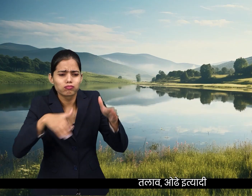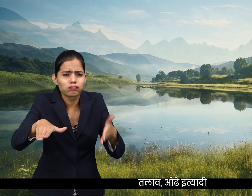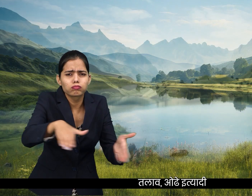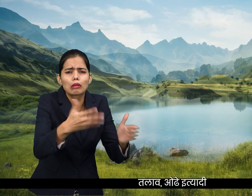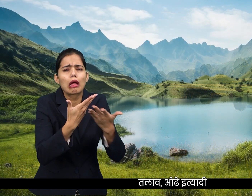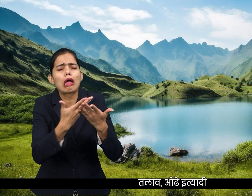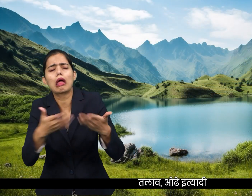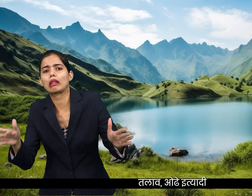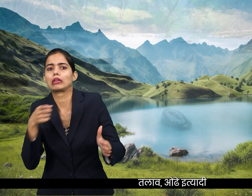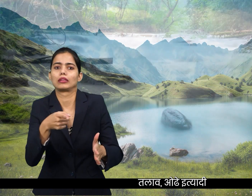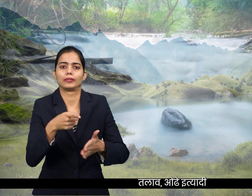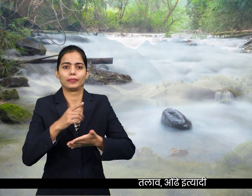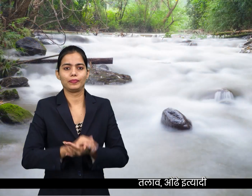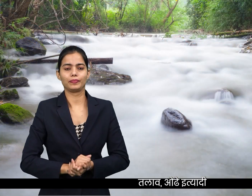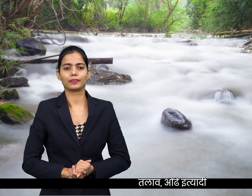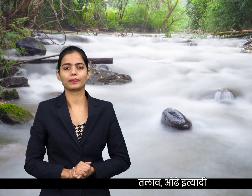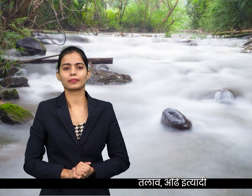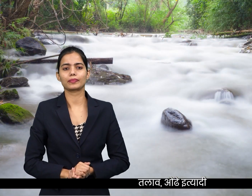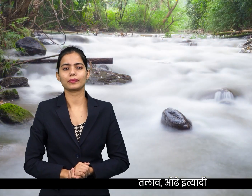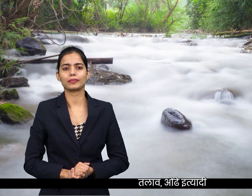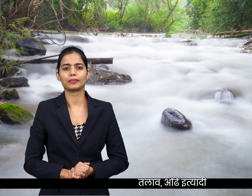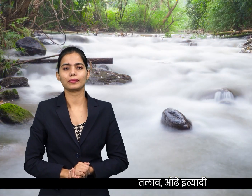तलाव, ओढे इत्यादी